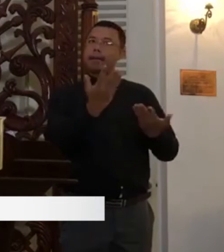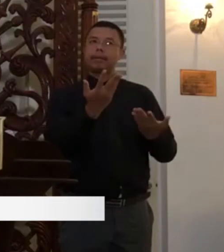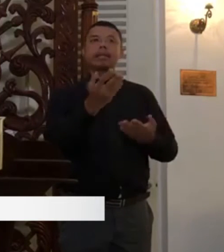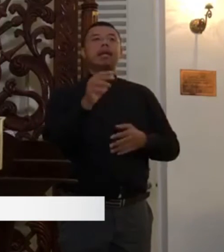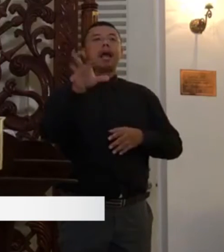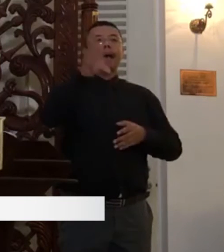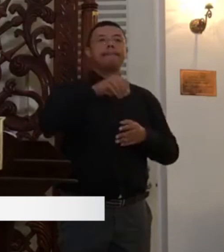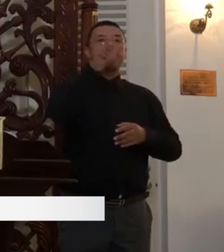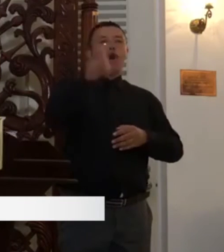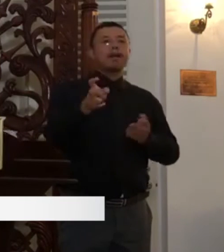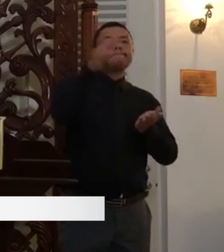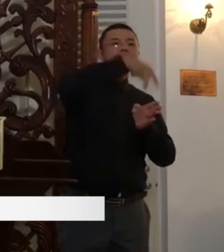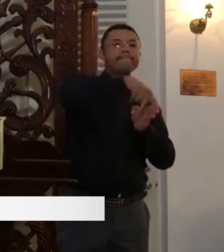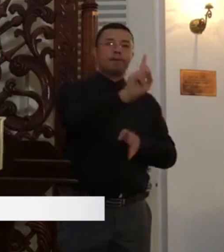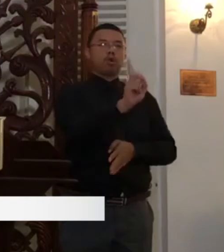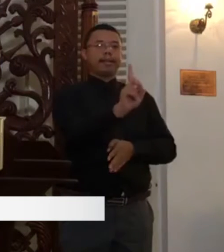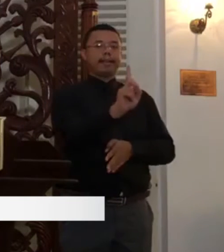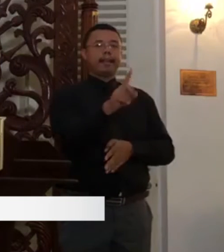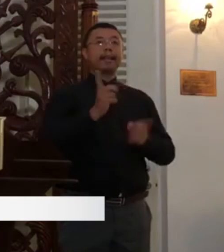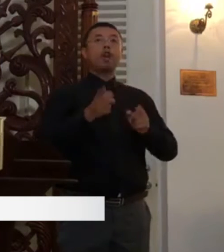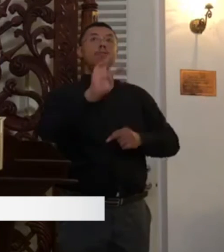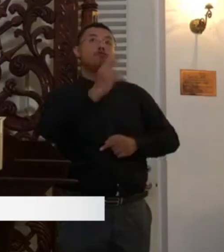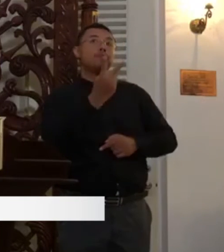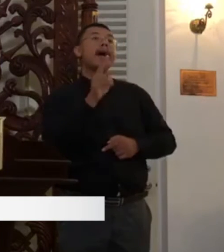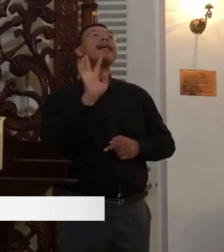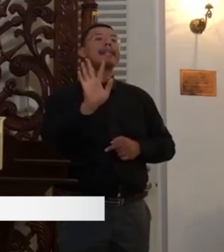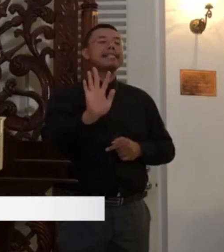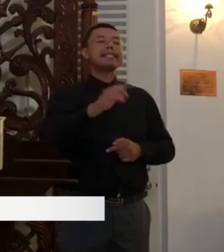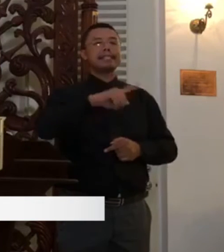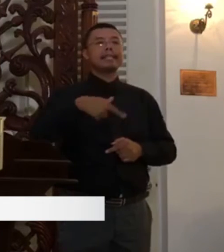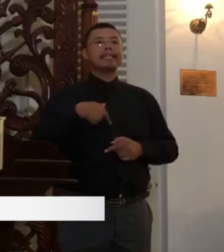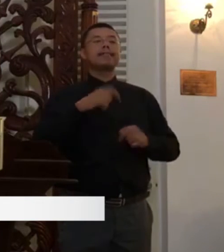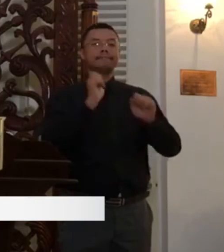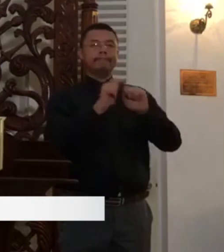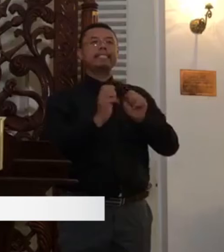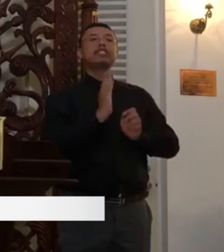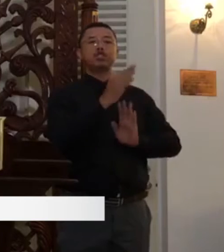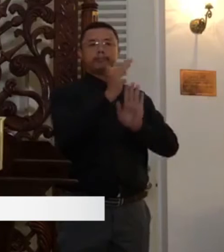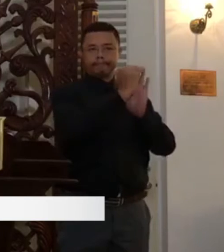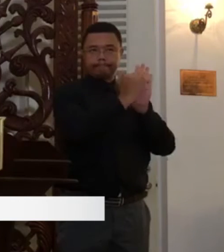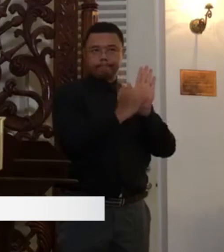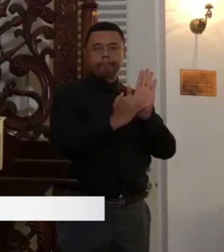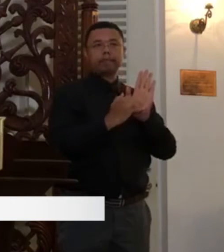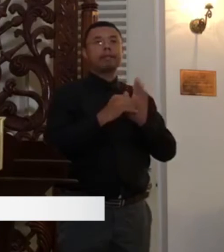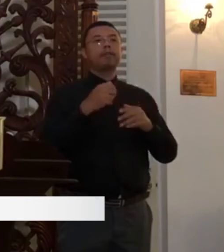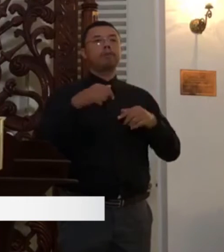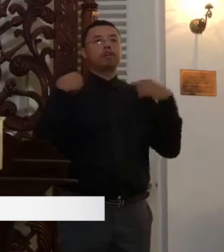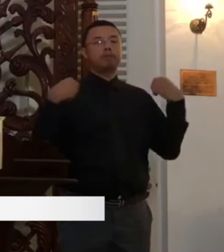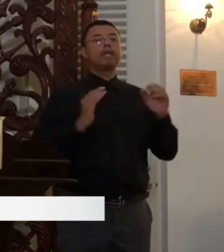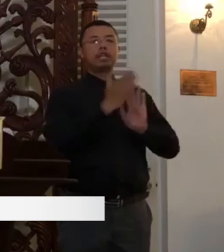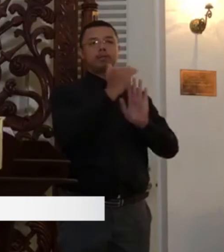untuk mengantarkan orang. Apabila nanti ada perubahan, maka kita akan menyesuaikan di dalam peraturan Gubernur